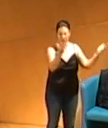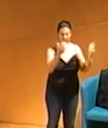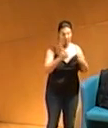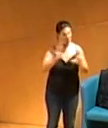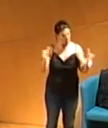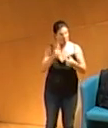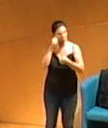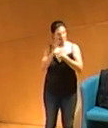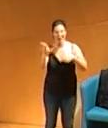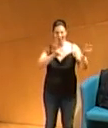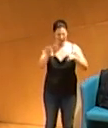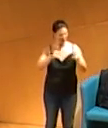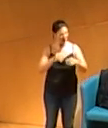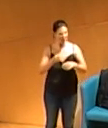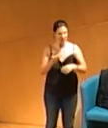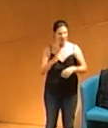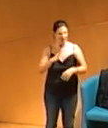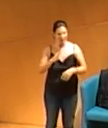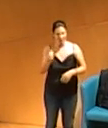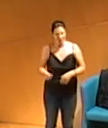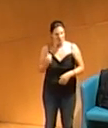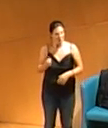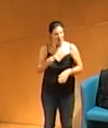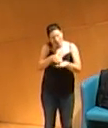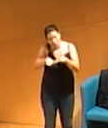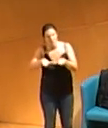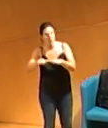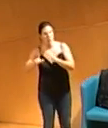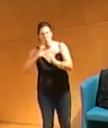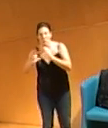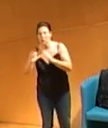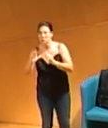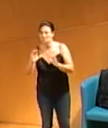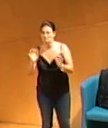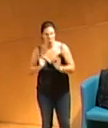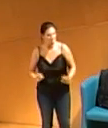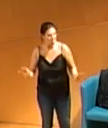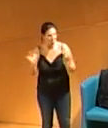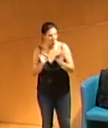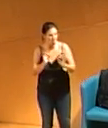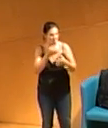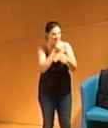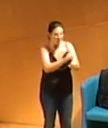moyens alternatifs de communication. Mais il y a une, si vous lisez,